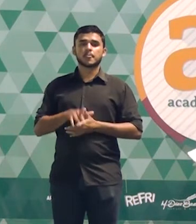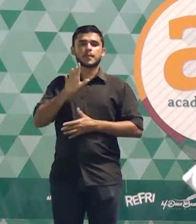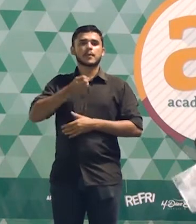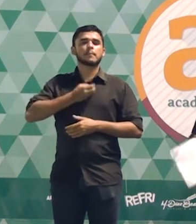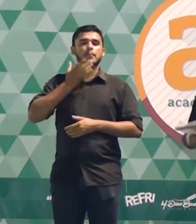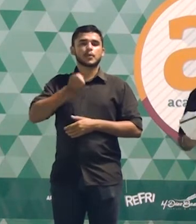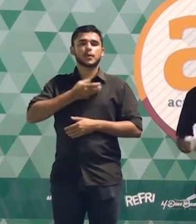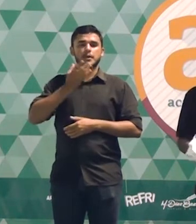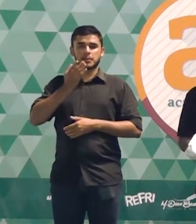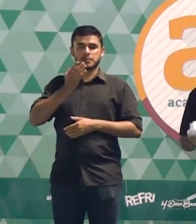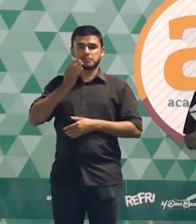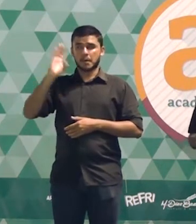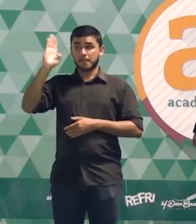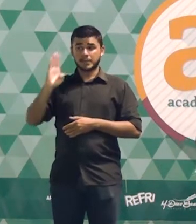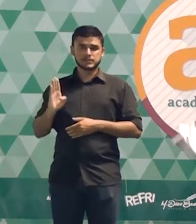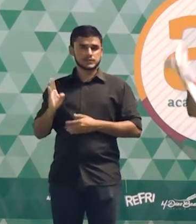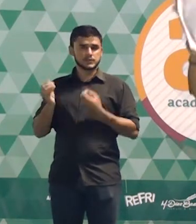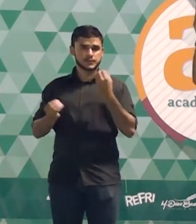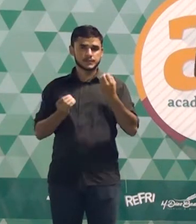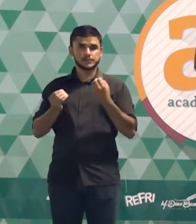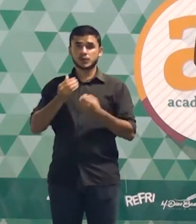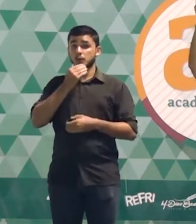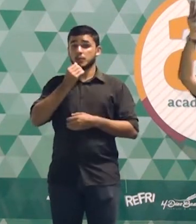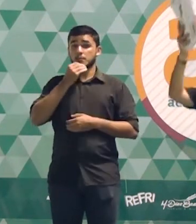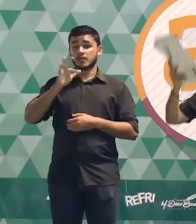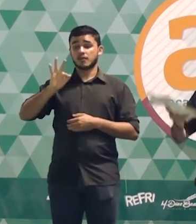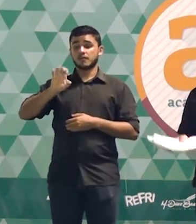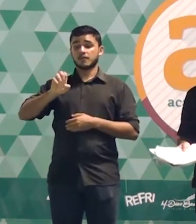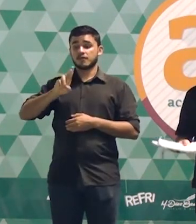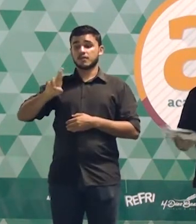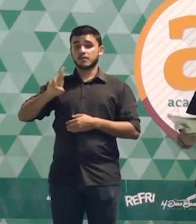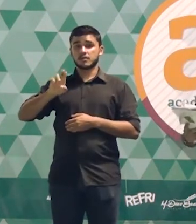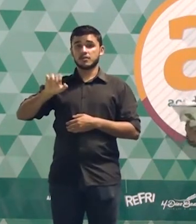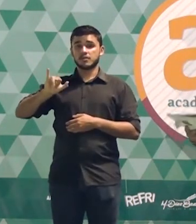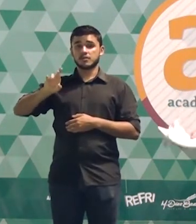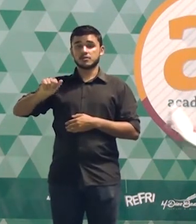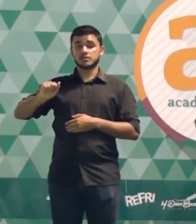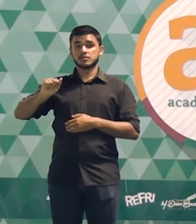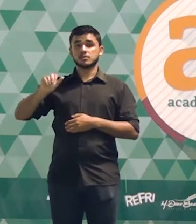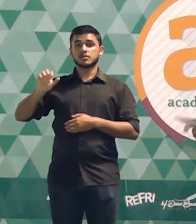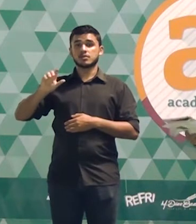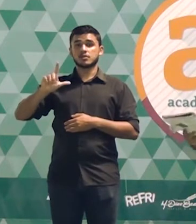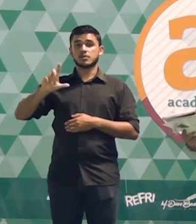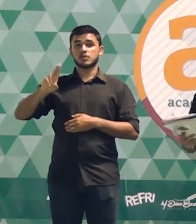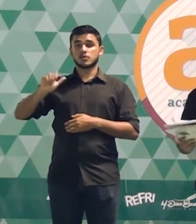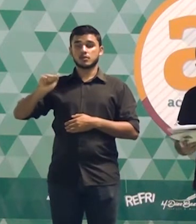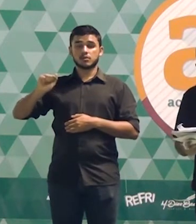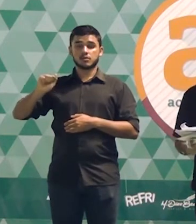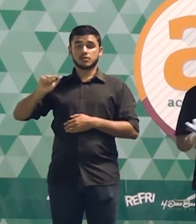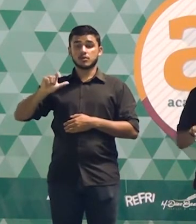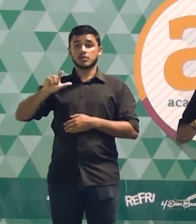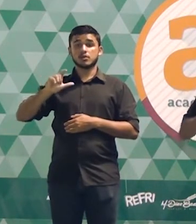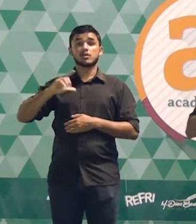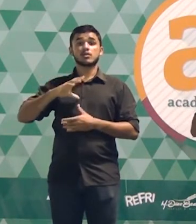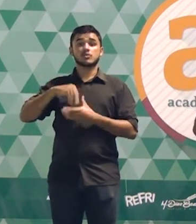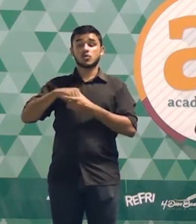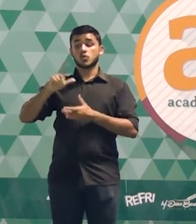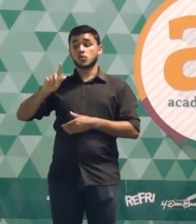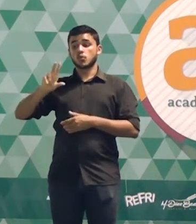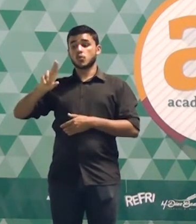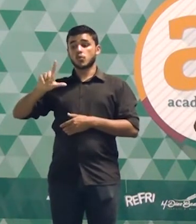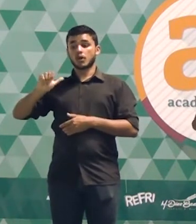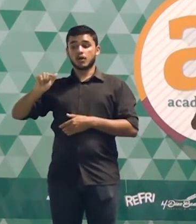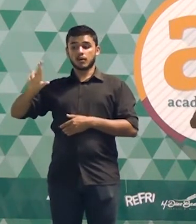Poema brasileiro. Ferreira Goulart faleceu final do ano passado.